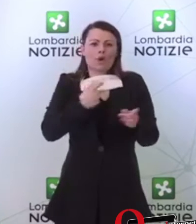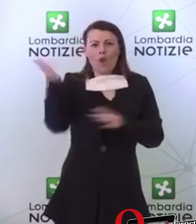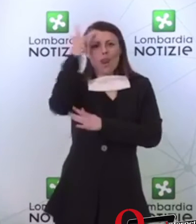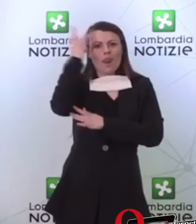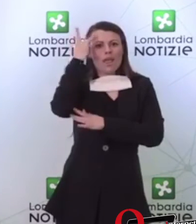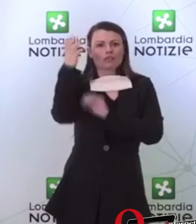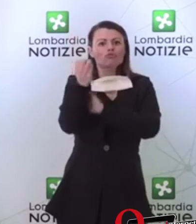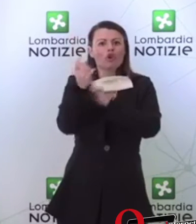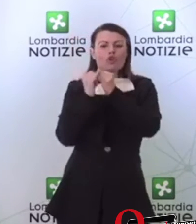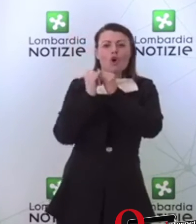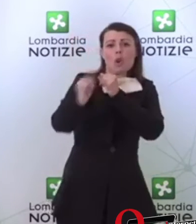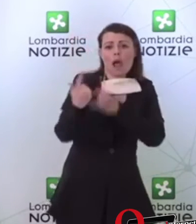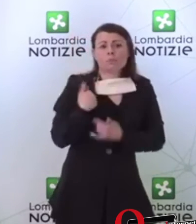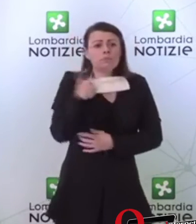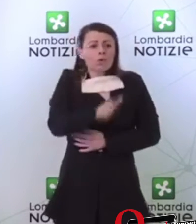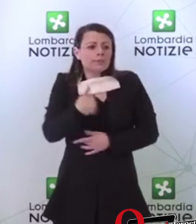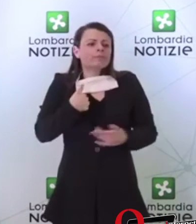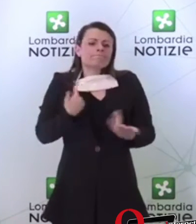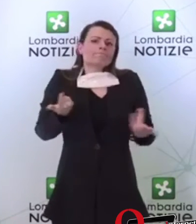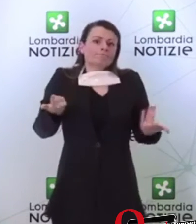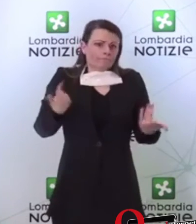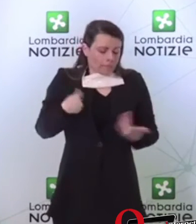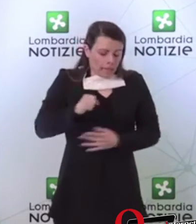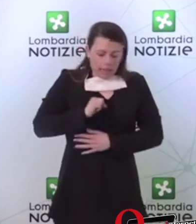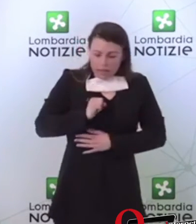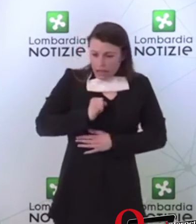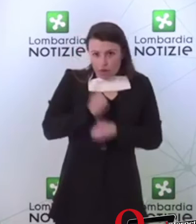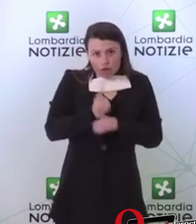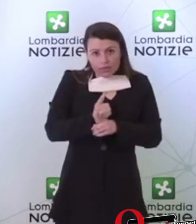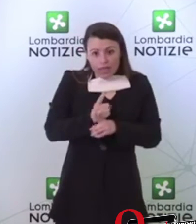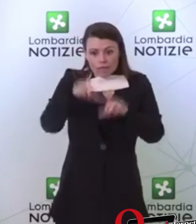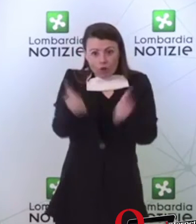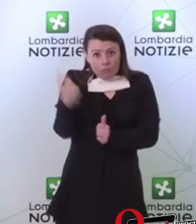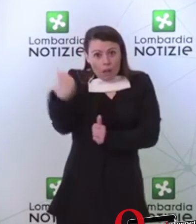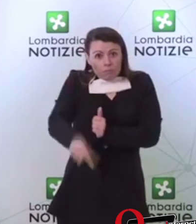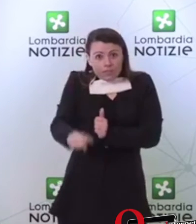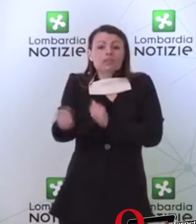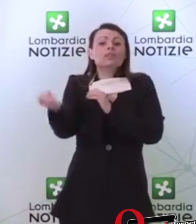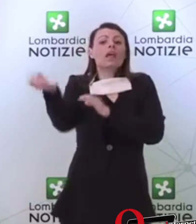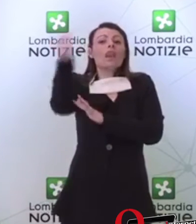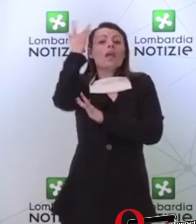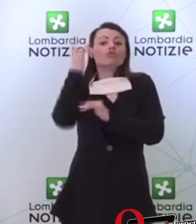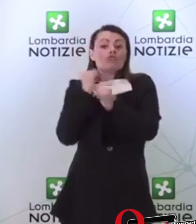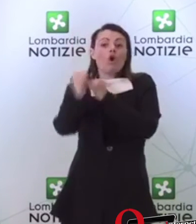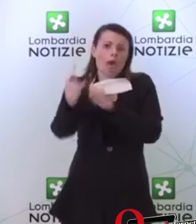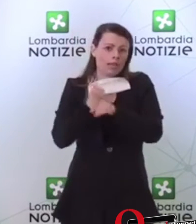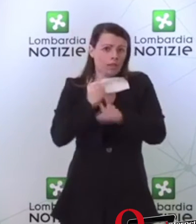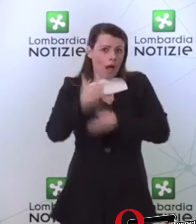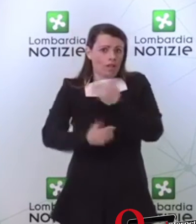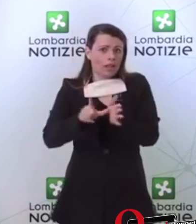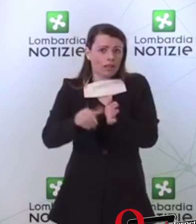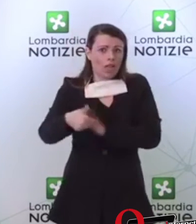che temo dovranno proseguire ancora per un po' di tempo. Queste sono tutte risorse,